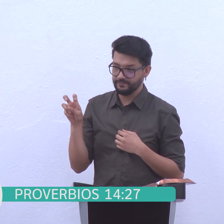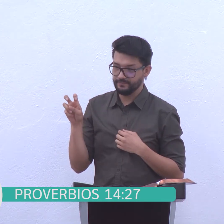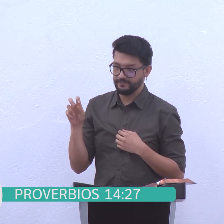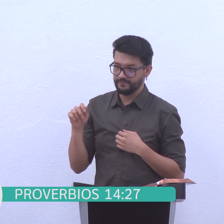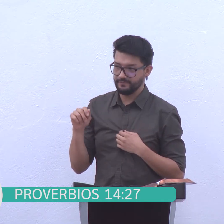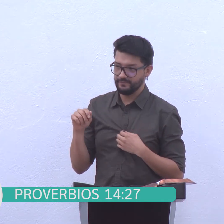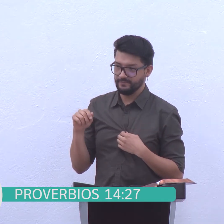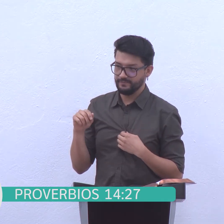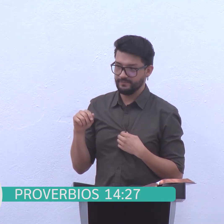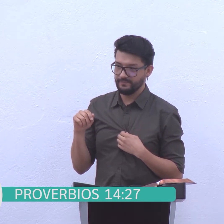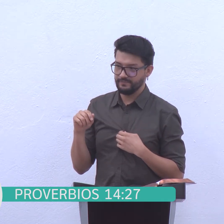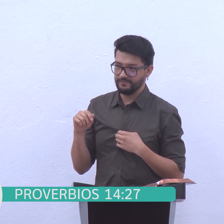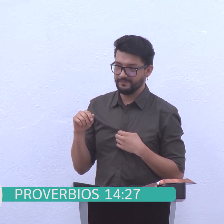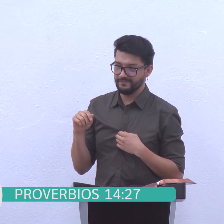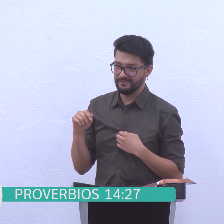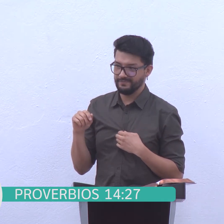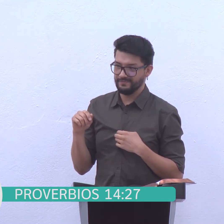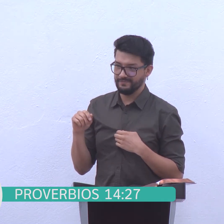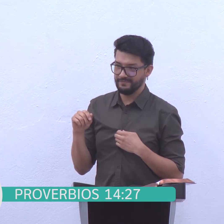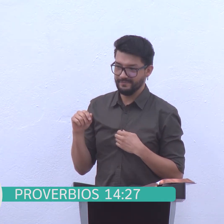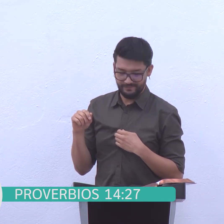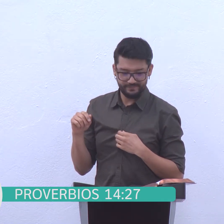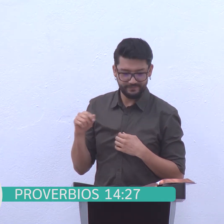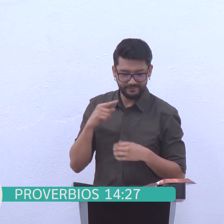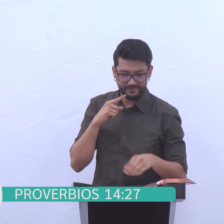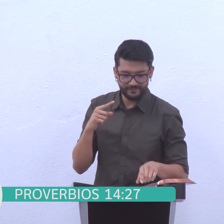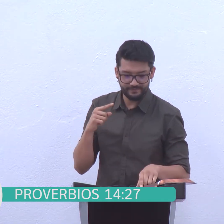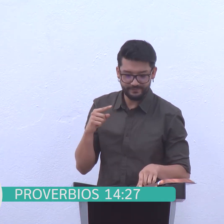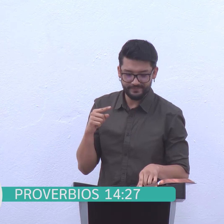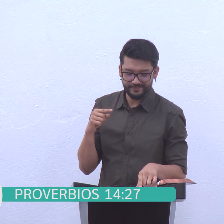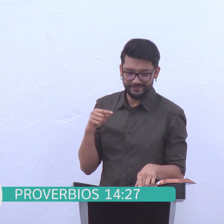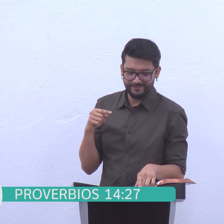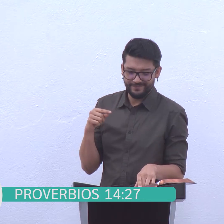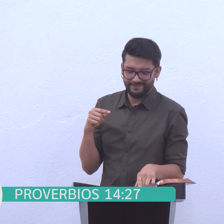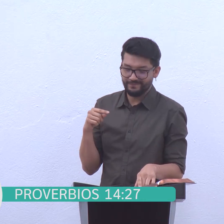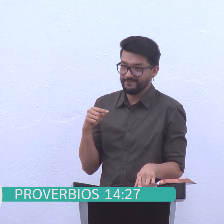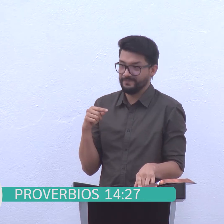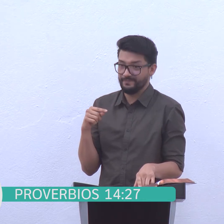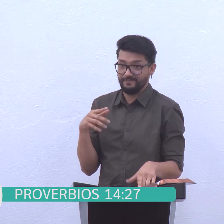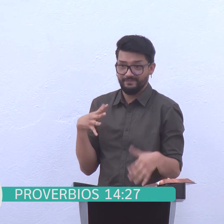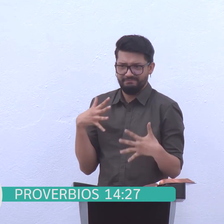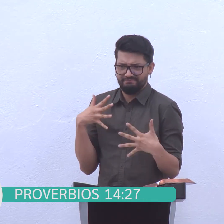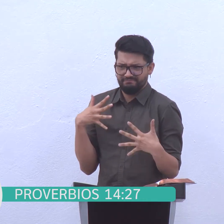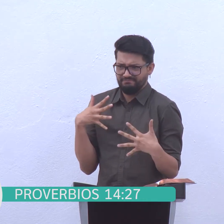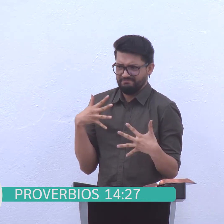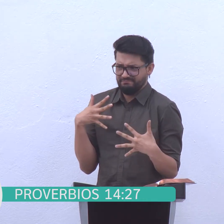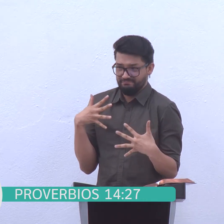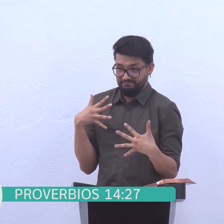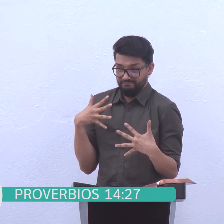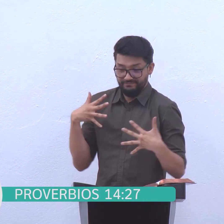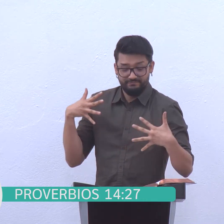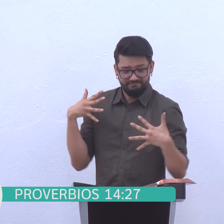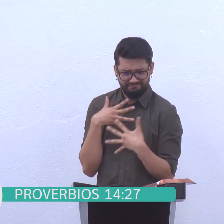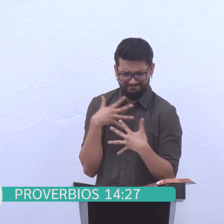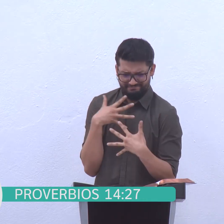Perdón, versículo 27. Proverbios 14, versículo 27. Y